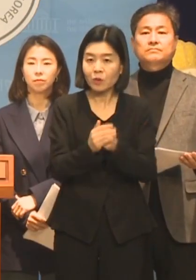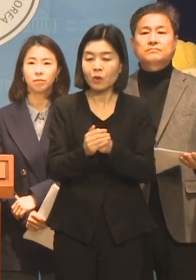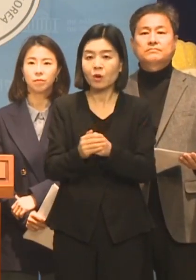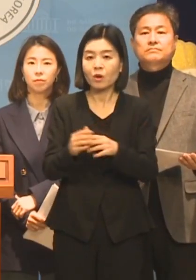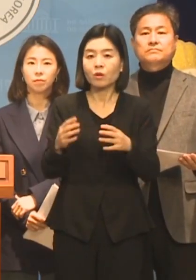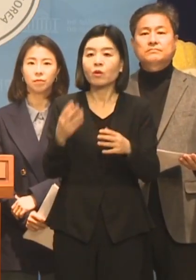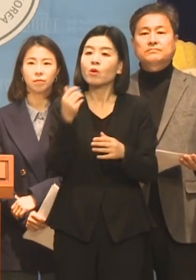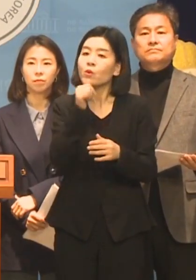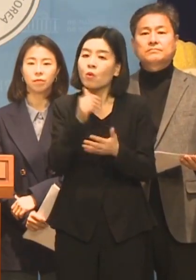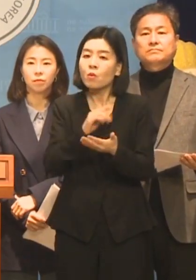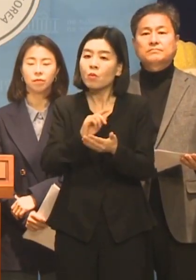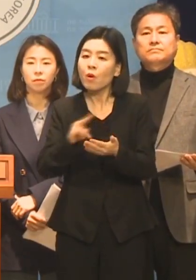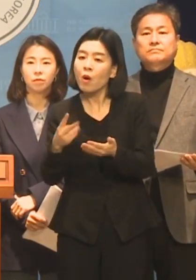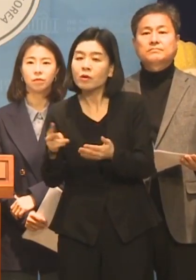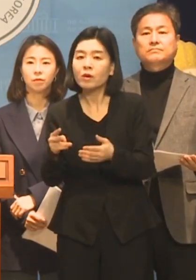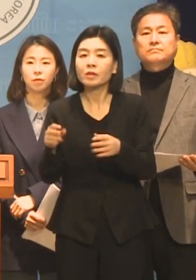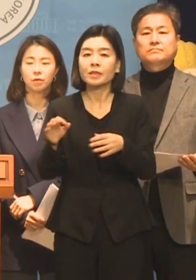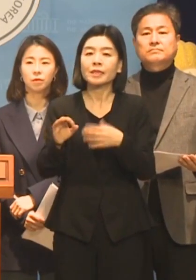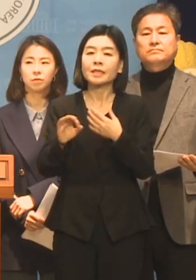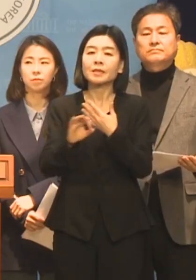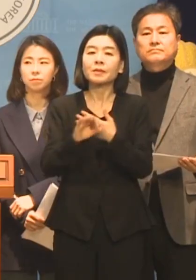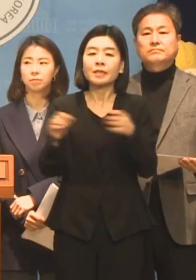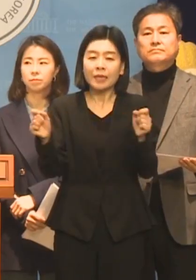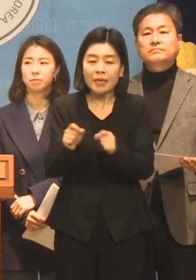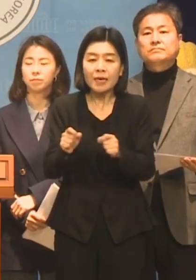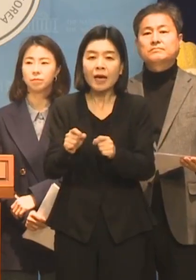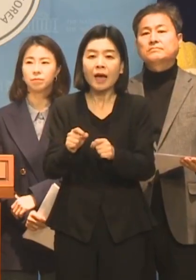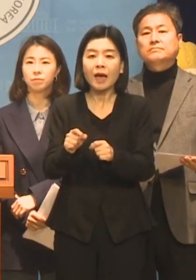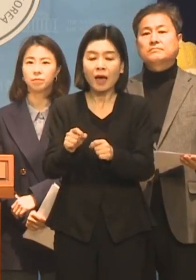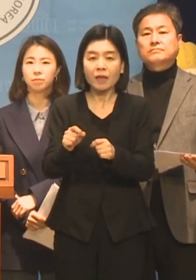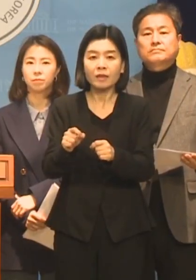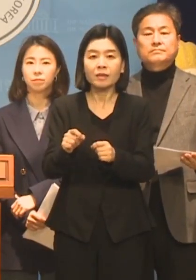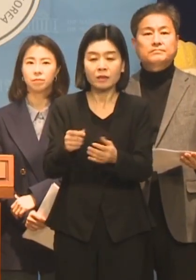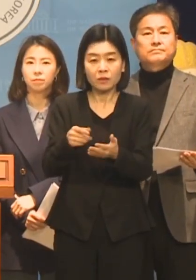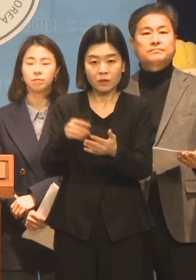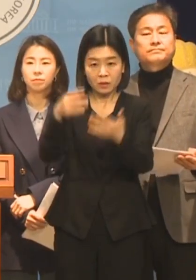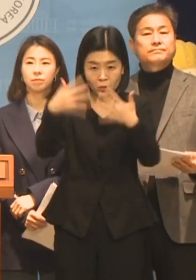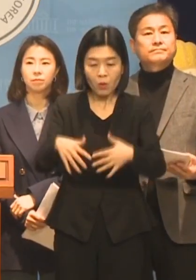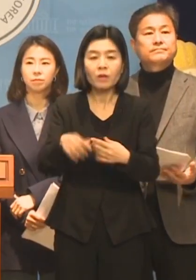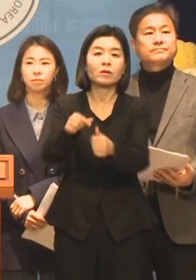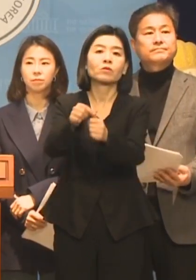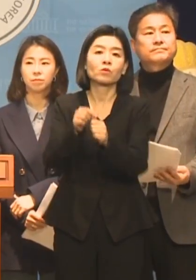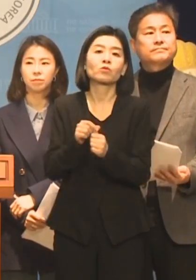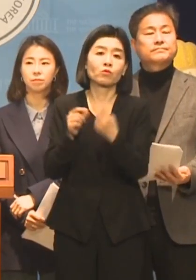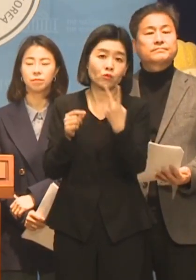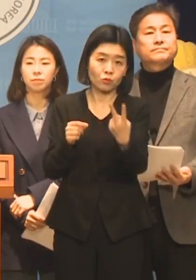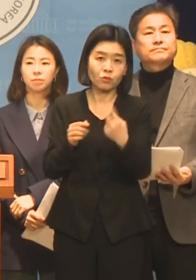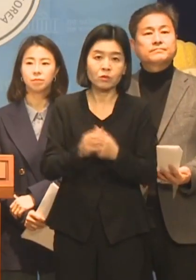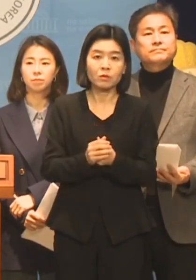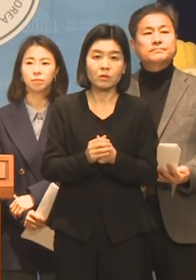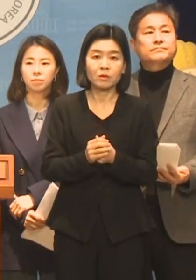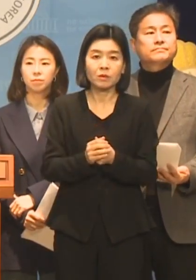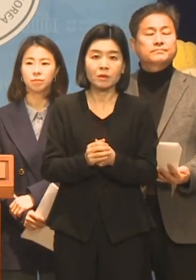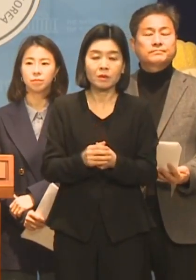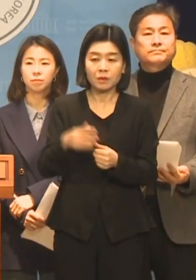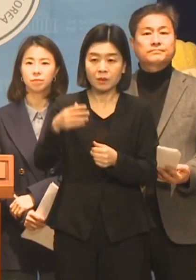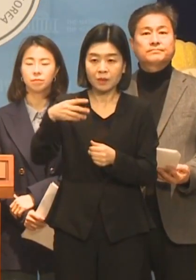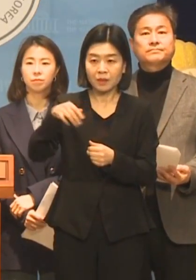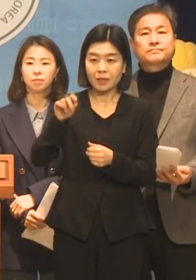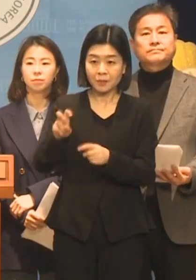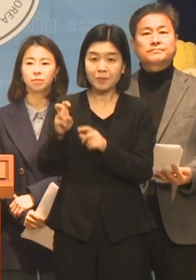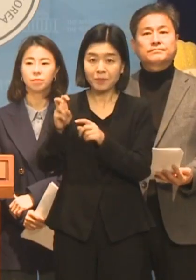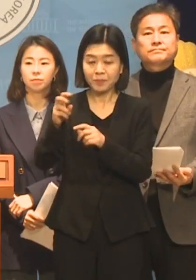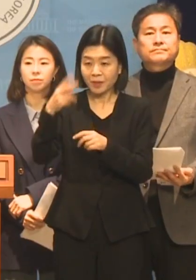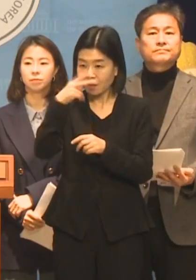기간제 채용 1건으로 총 2건입니다. 결국 심 총장 자녀가 지원한 기간제 연구원 다급